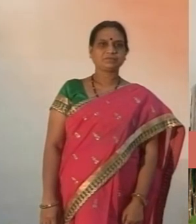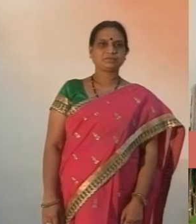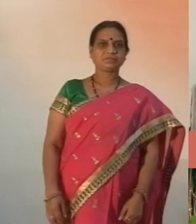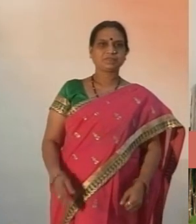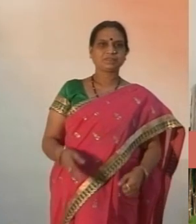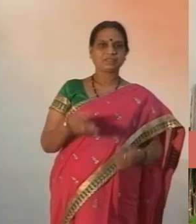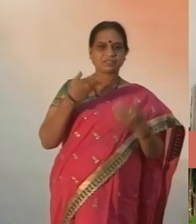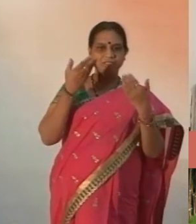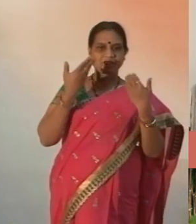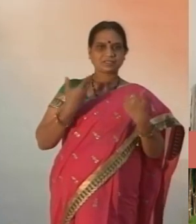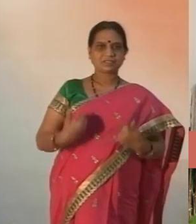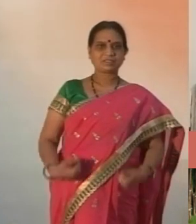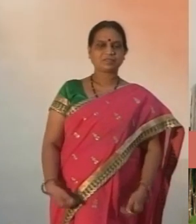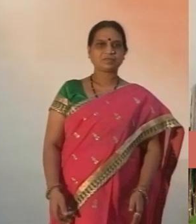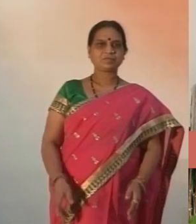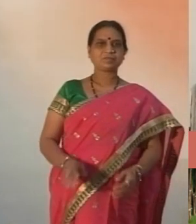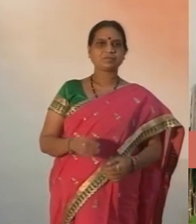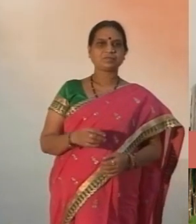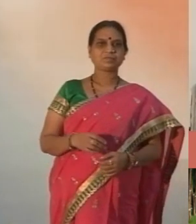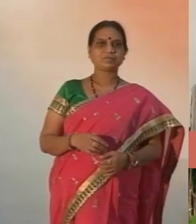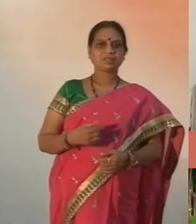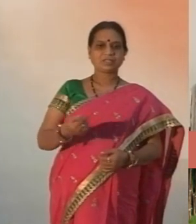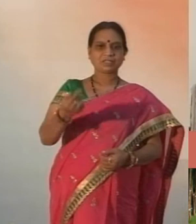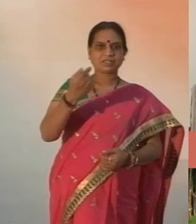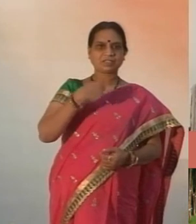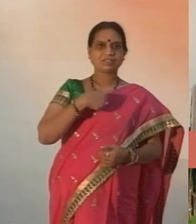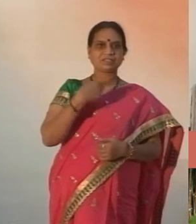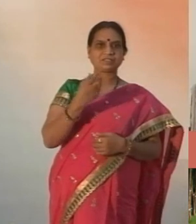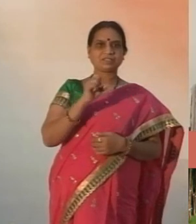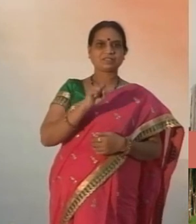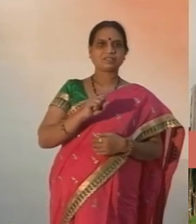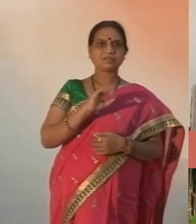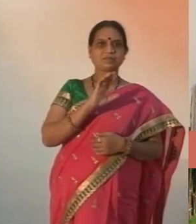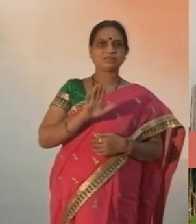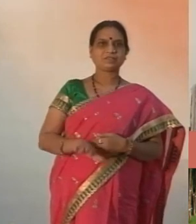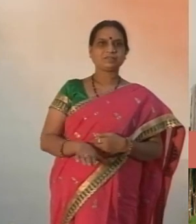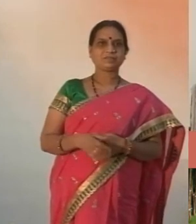शारीरिक रूप से भी और आंतरिक रूप से भी।